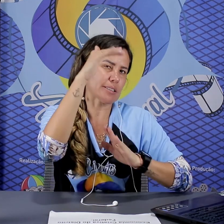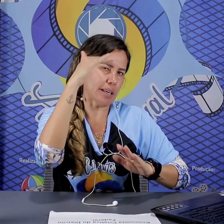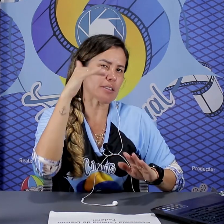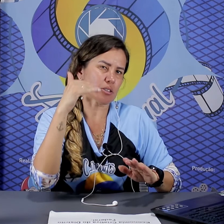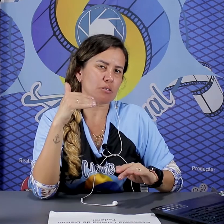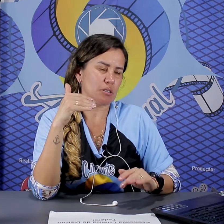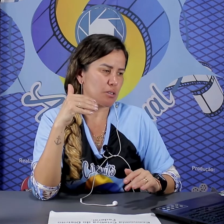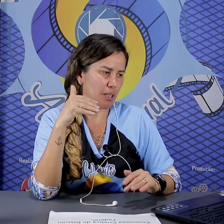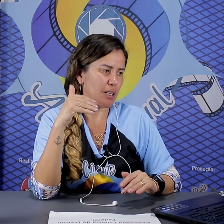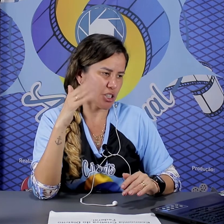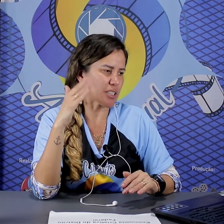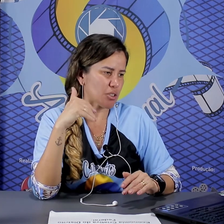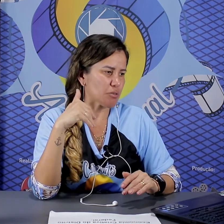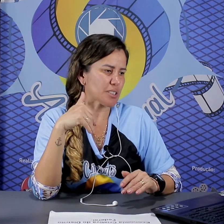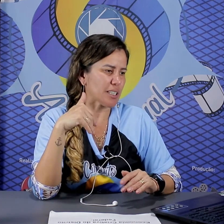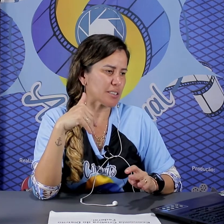têm a agenda de vocês?